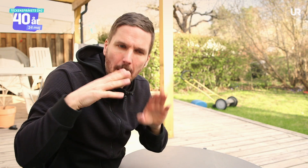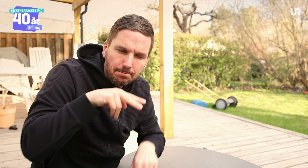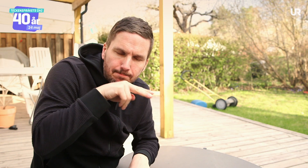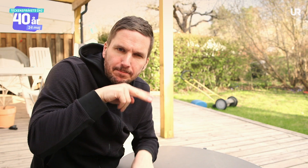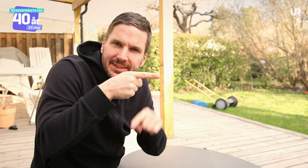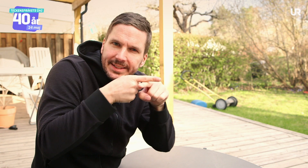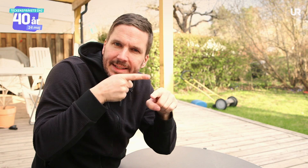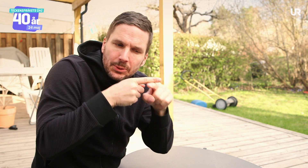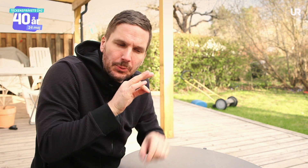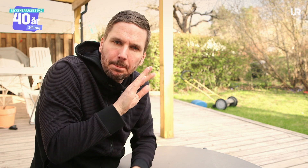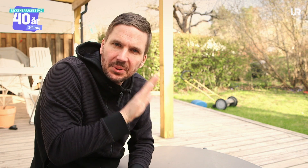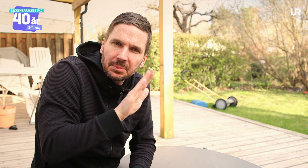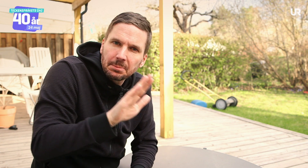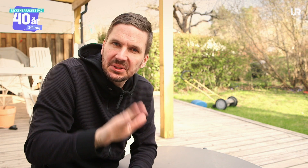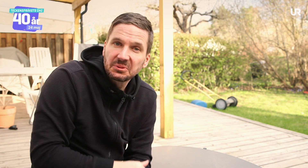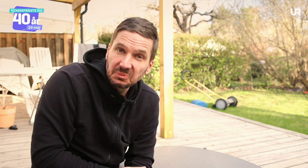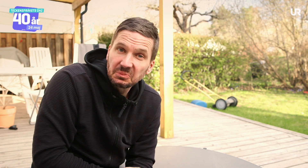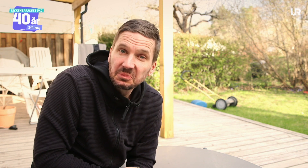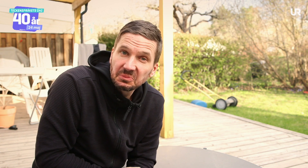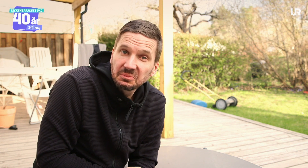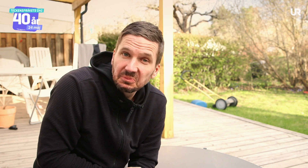Alltså då har man kollat på dem i detalj.